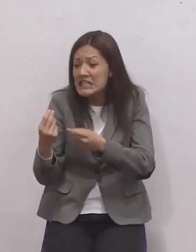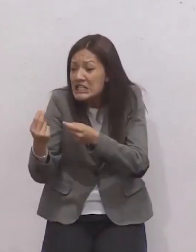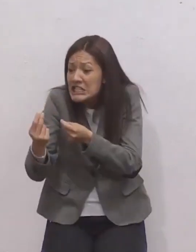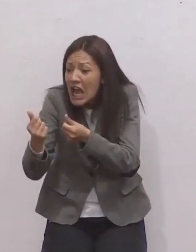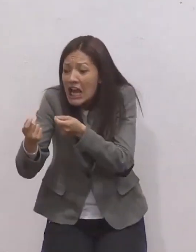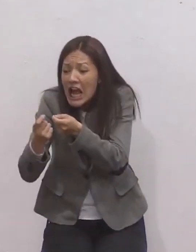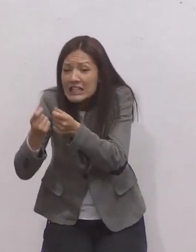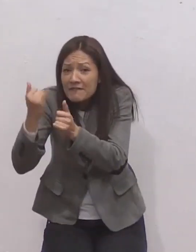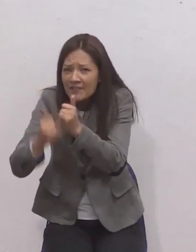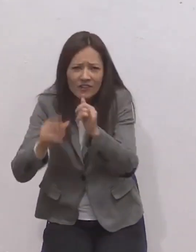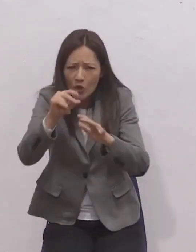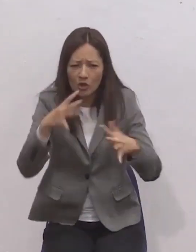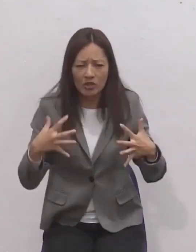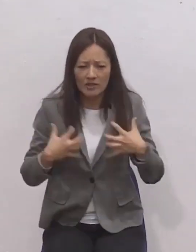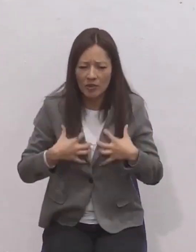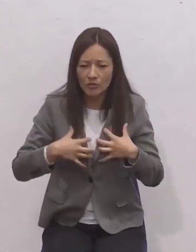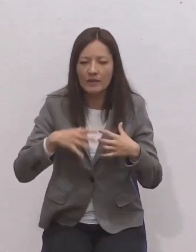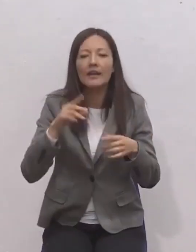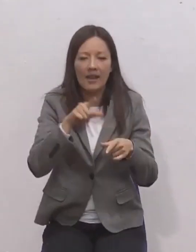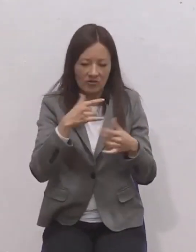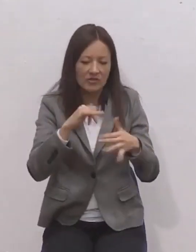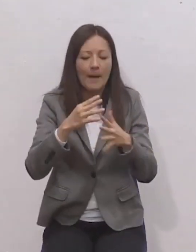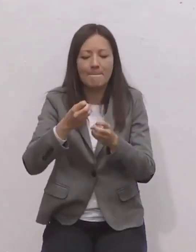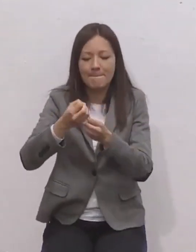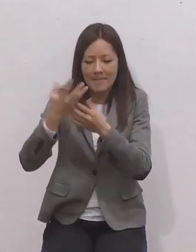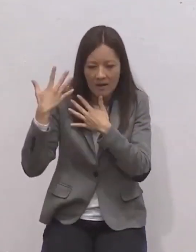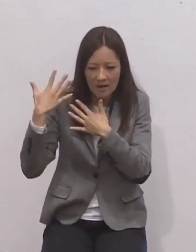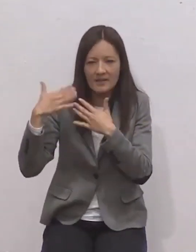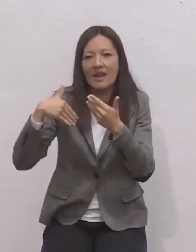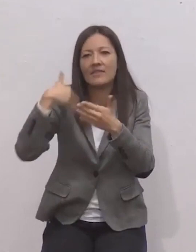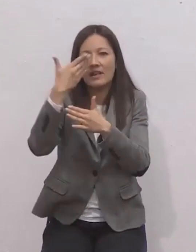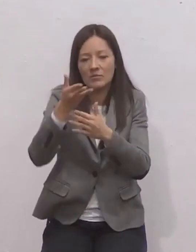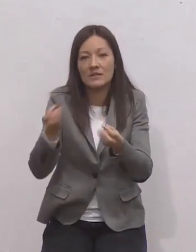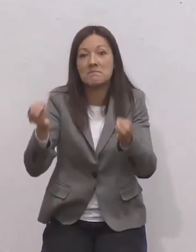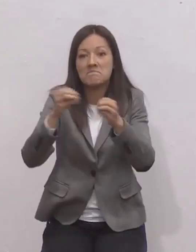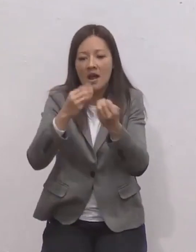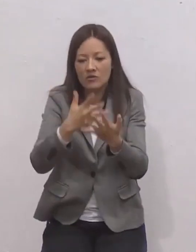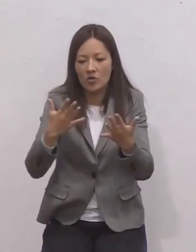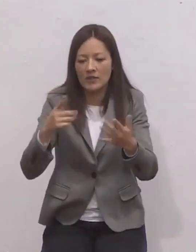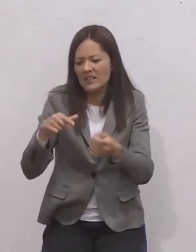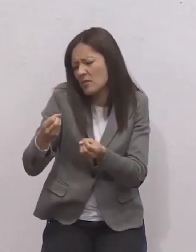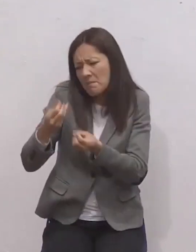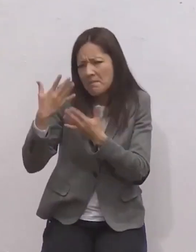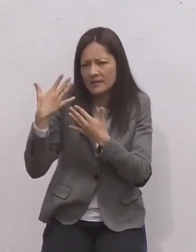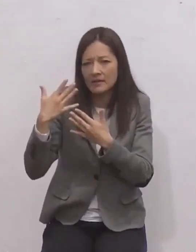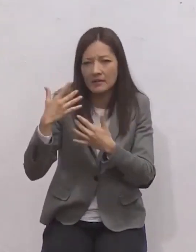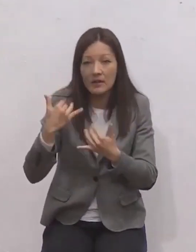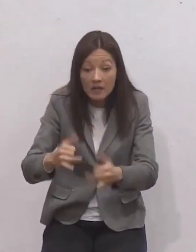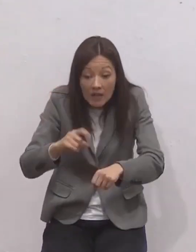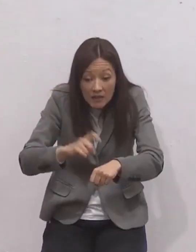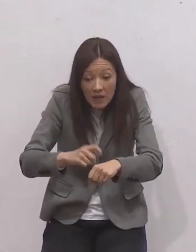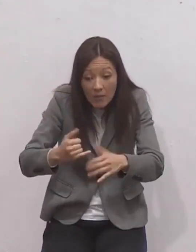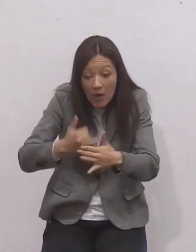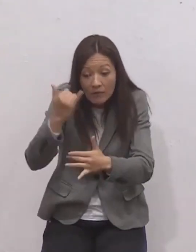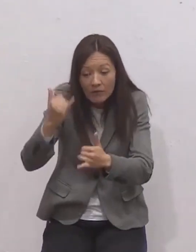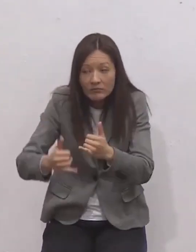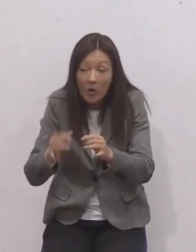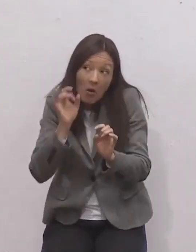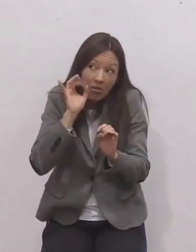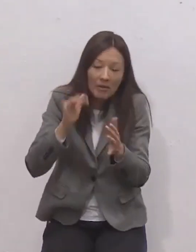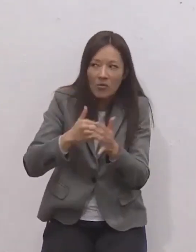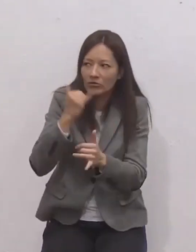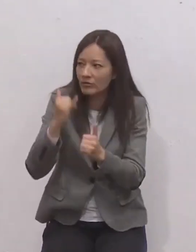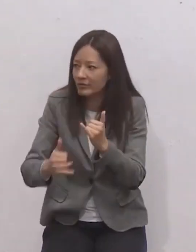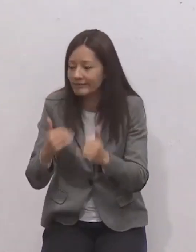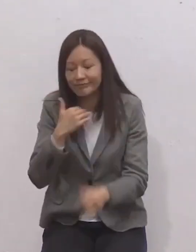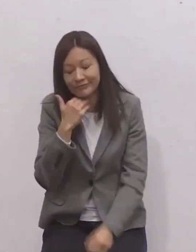ni siquiera se asuste. Esto va a pasar. Van a ver después más cosas, pero esto va a pasar. Todavía no es el fin. O de pronto es el fin, no sé,